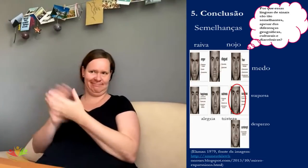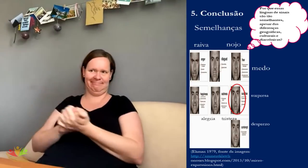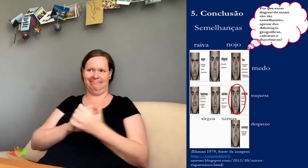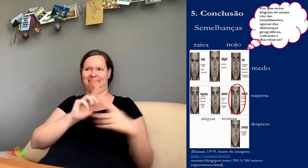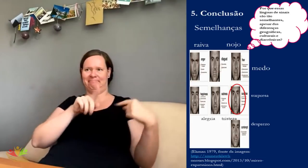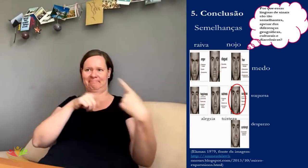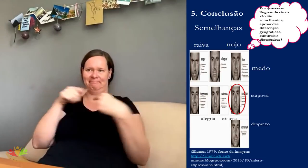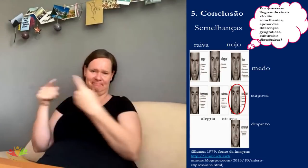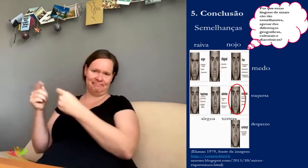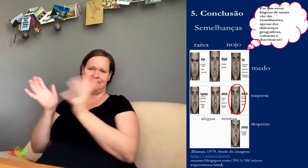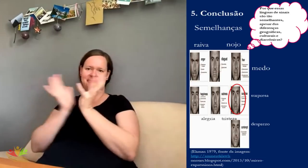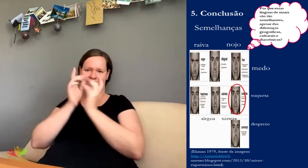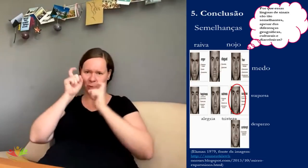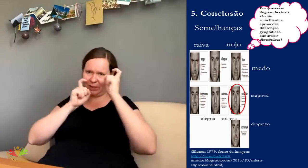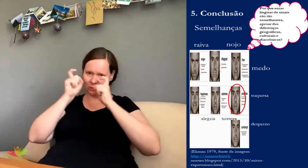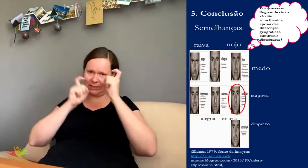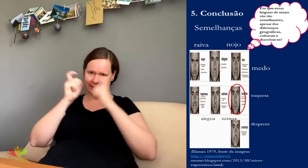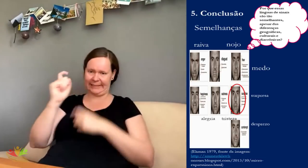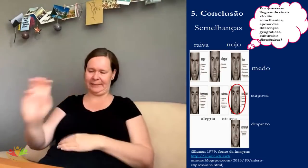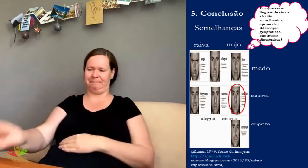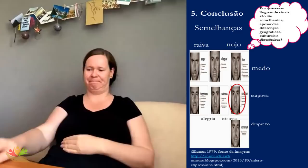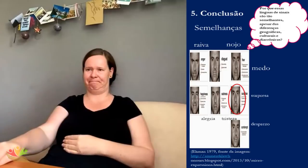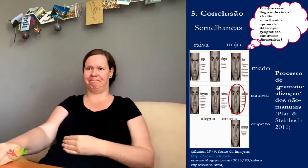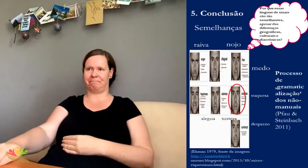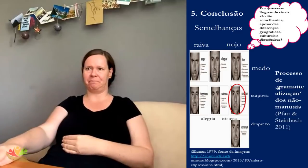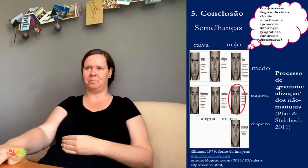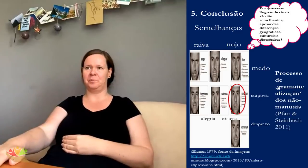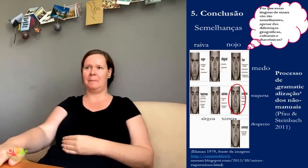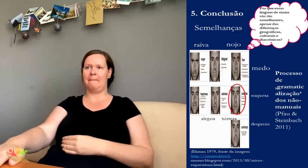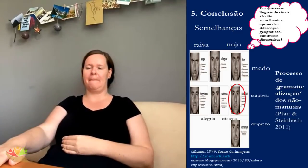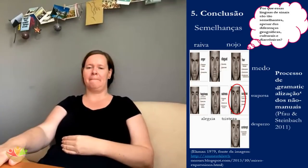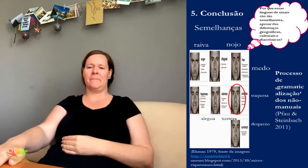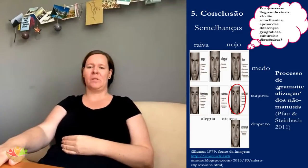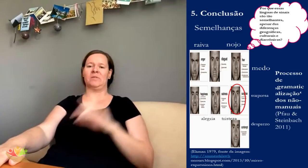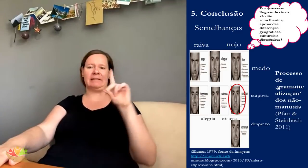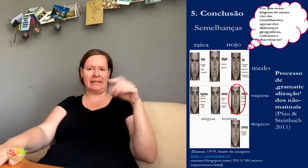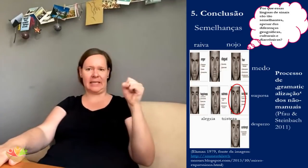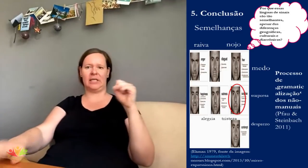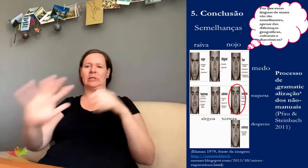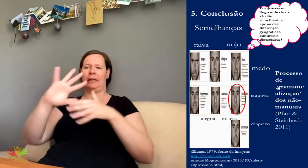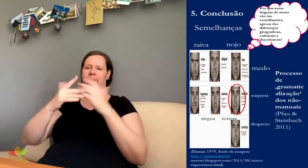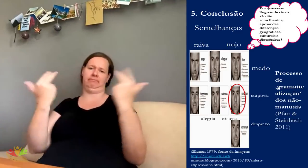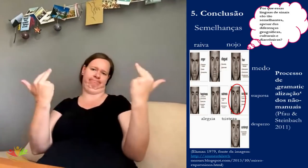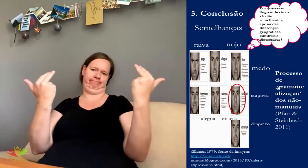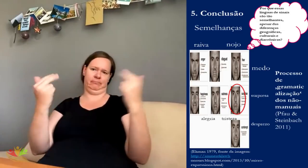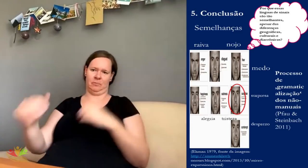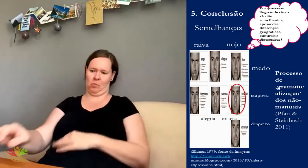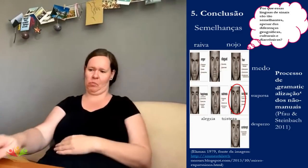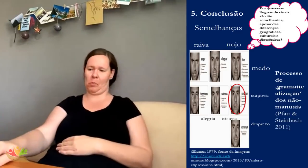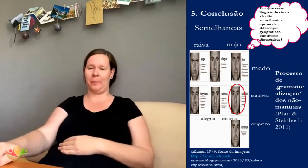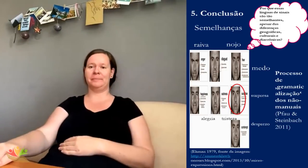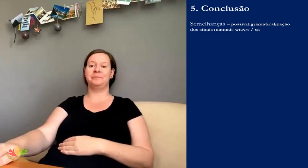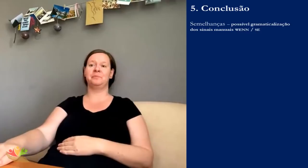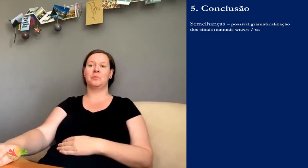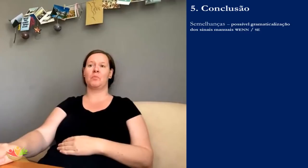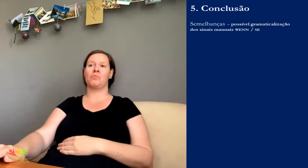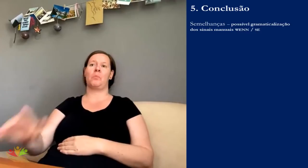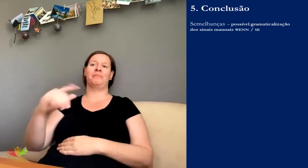expressões afetivas, né, ou emocionais em marcas gramaticais. A gente aposta nessa